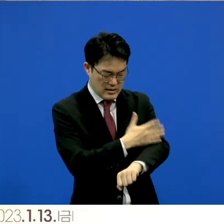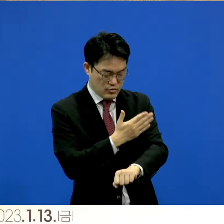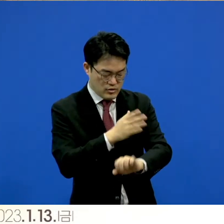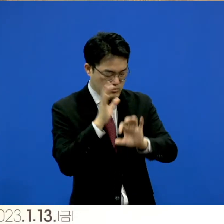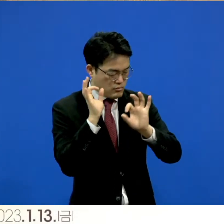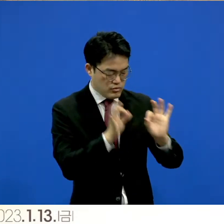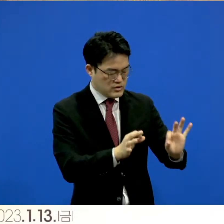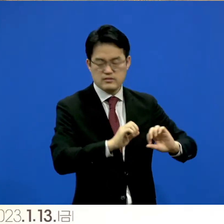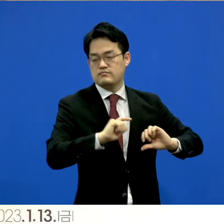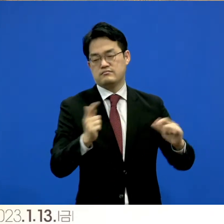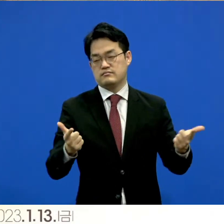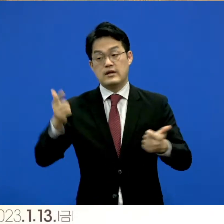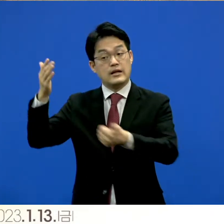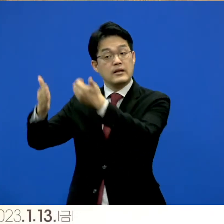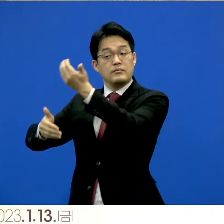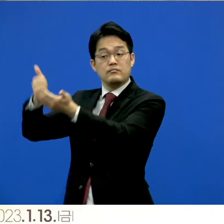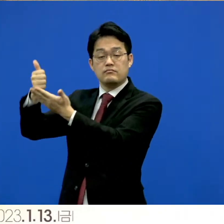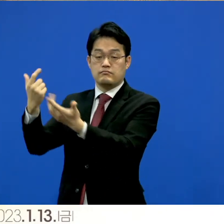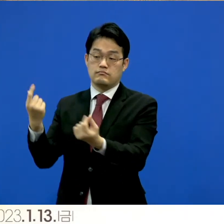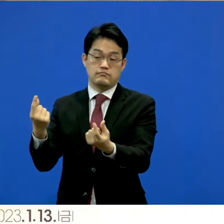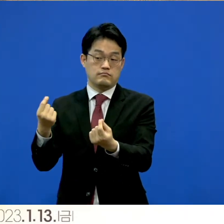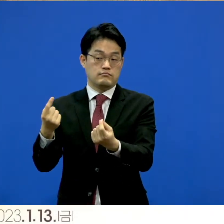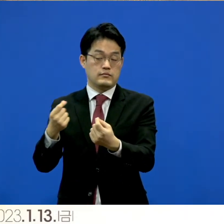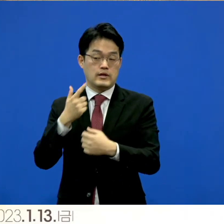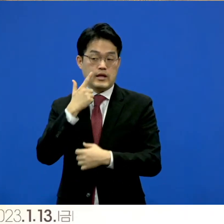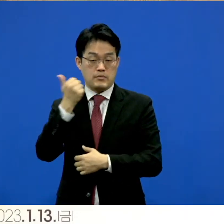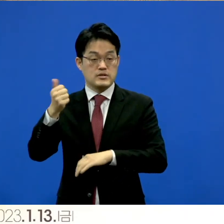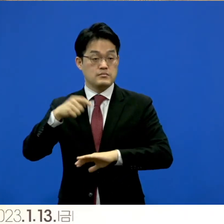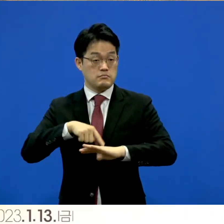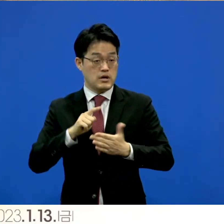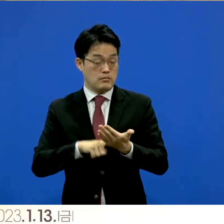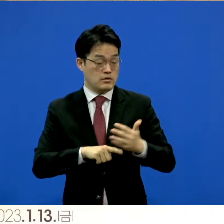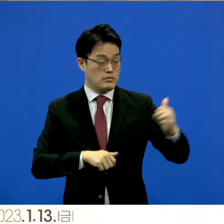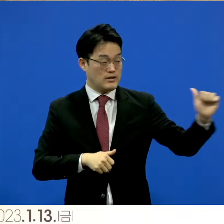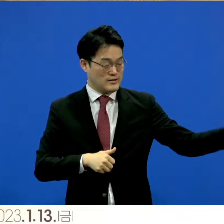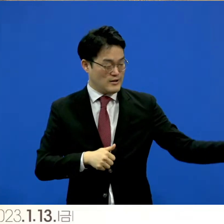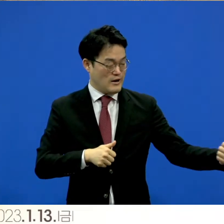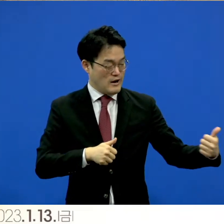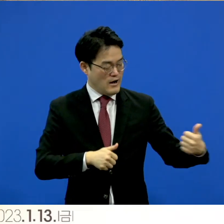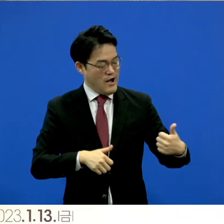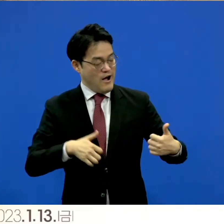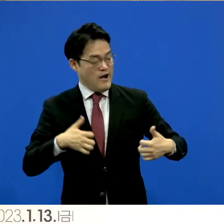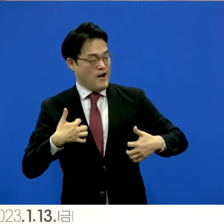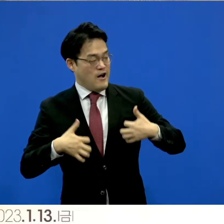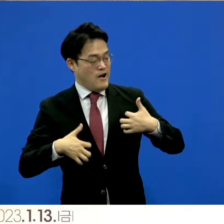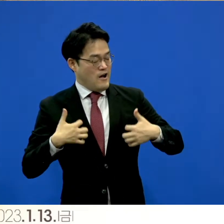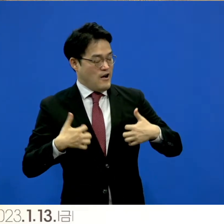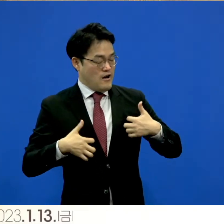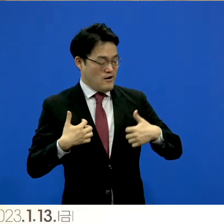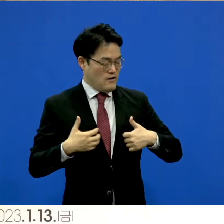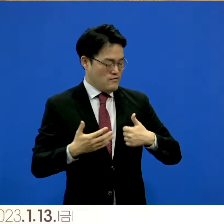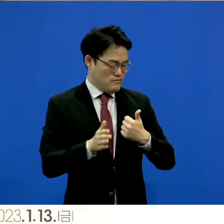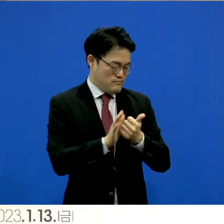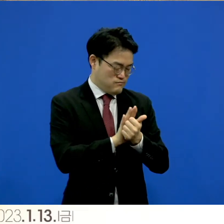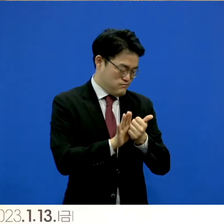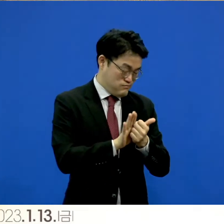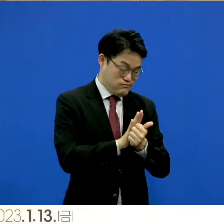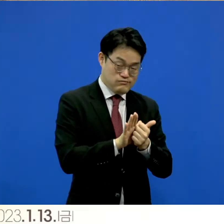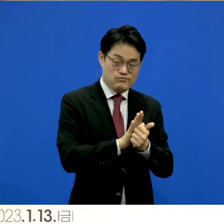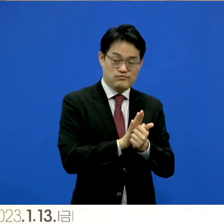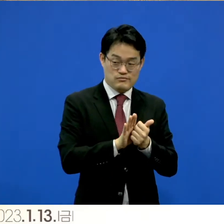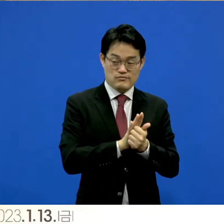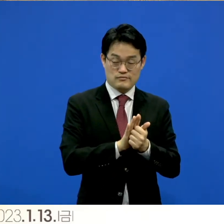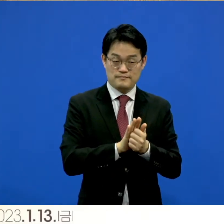하나님 아버지도 마찬가지 아니겠습니까? 아버지의 마음은 아들의 귀함으로 지금 한껏 들떠 있습니다. 자,